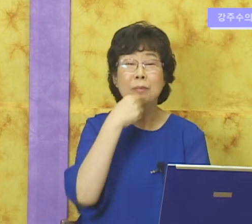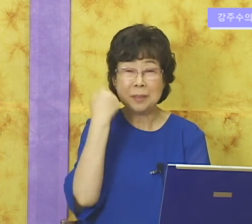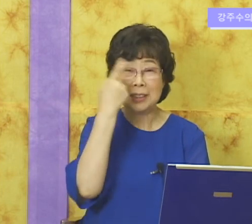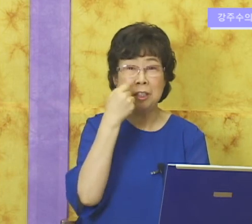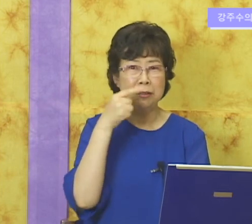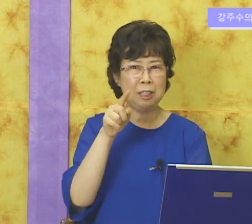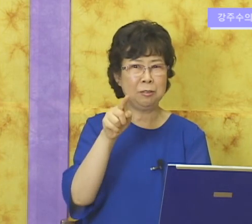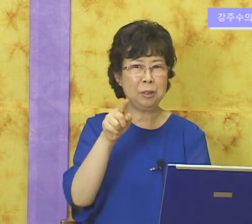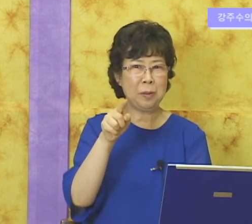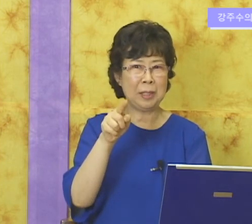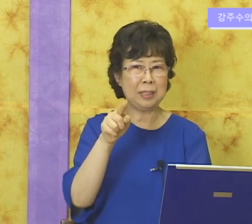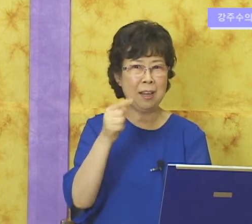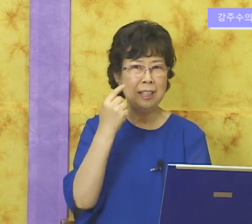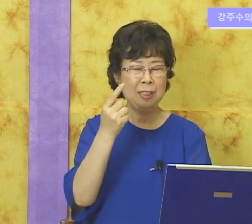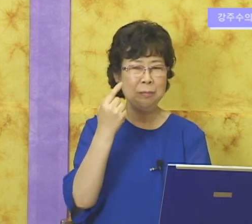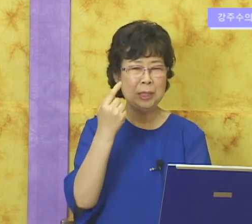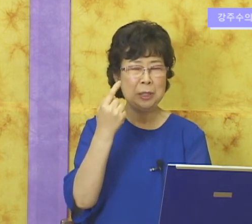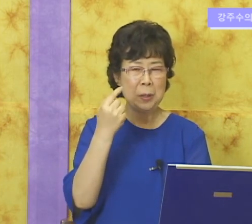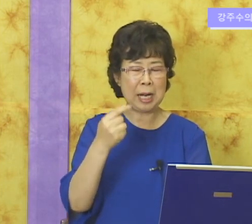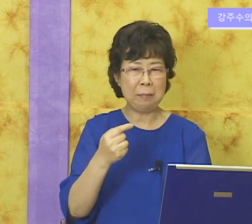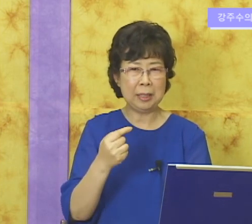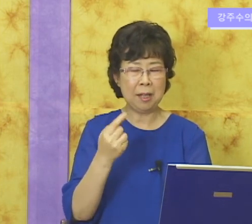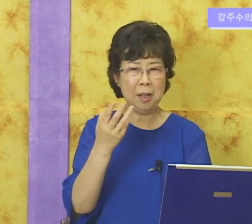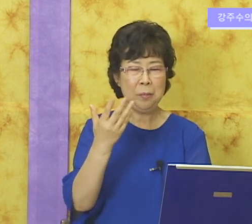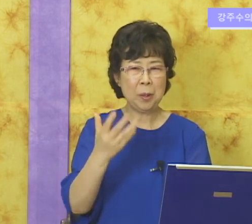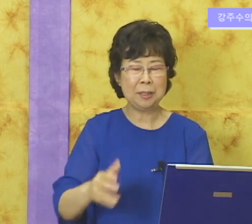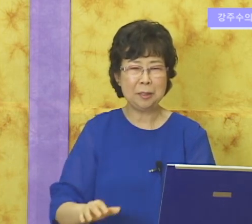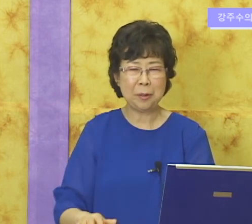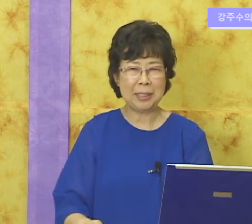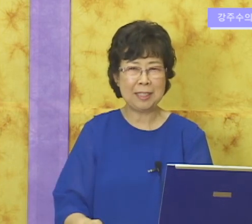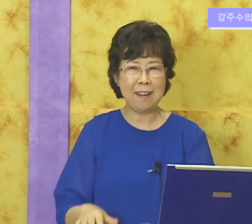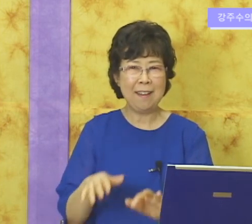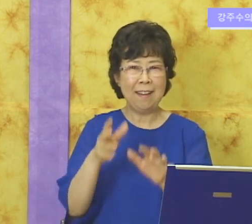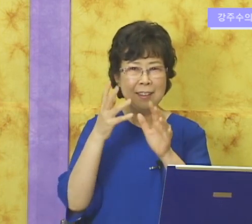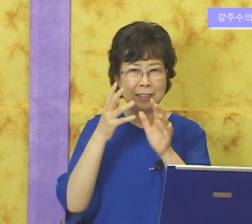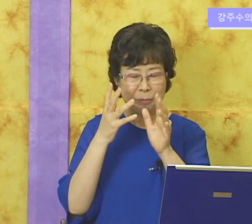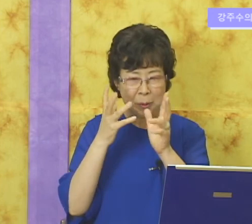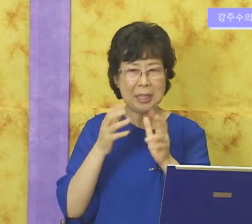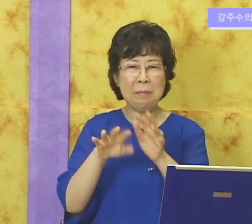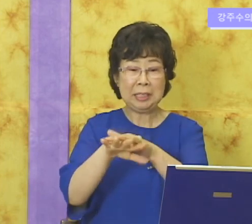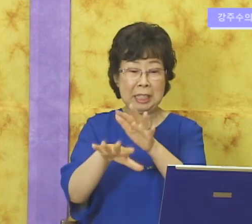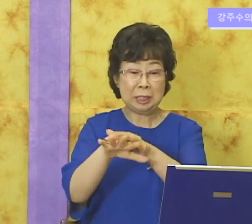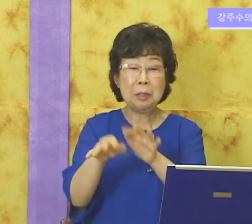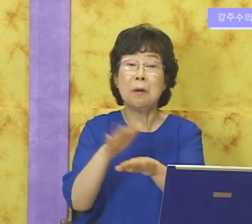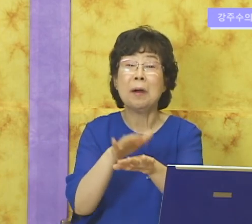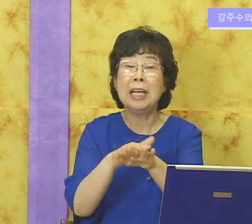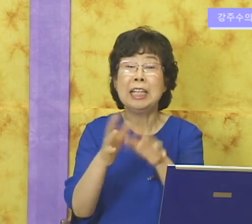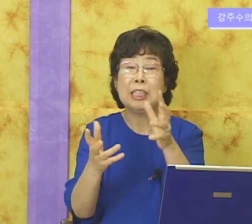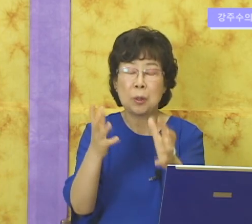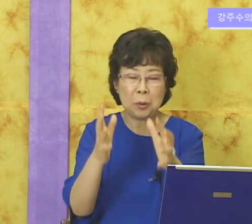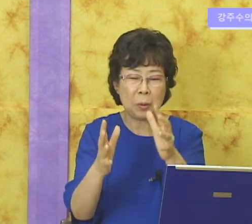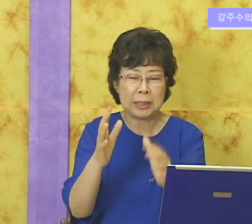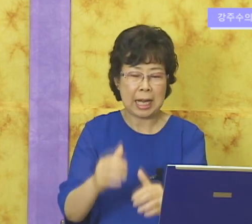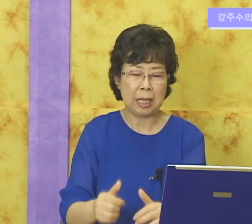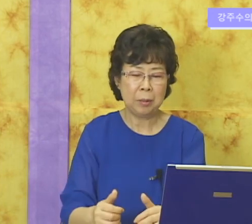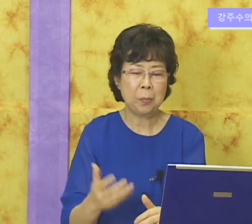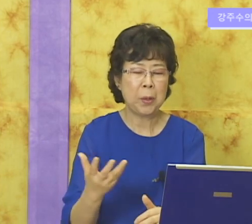보는 거죠. 눈을 보면서 눈빛을 교환하면서 표정을 보면서 보게 되면 이제 저절로 이 손 동작